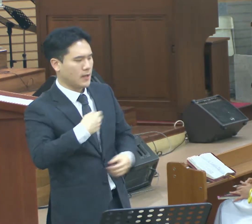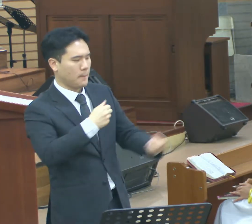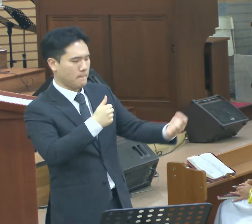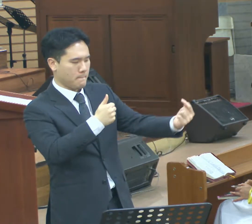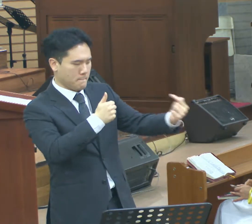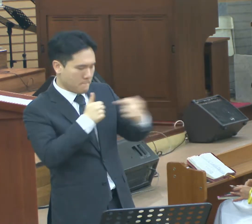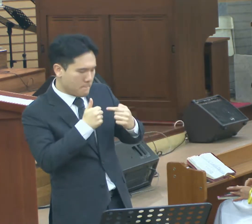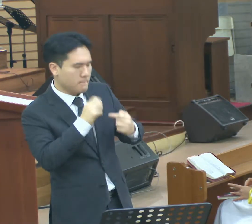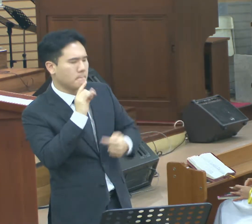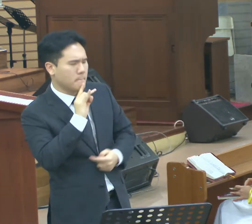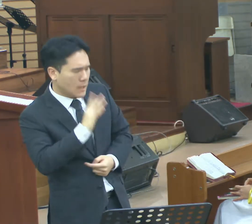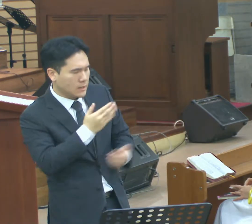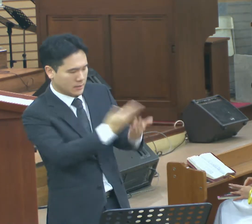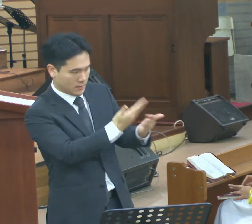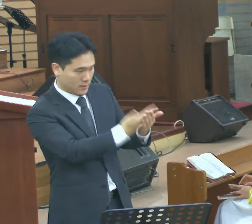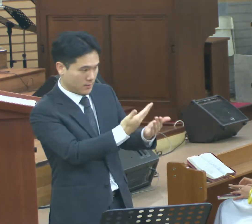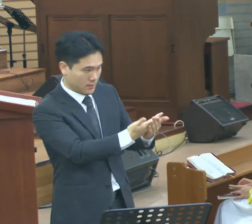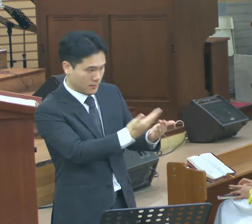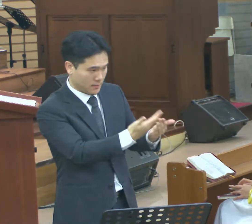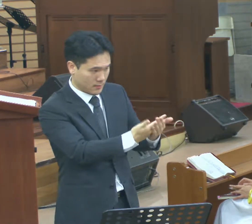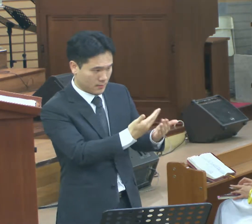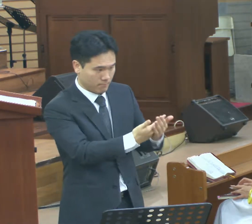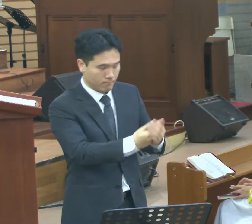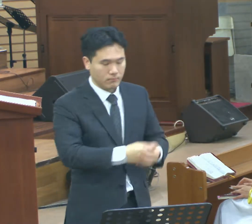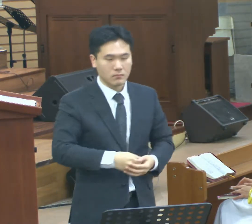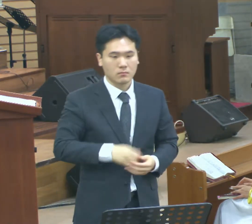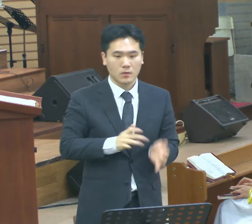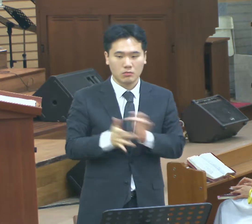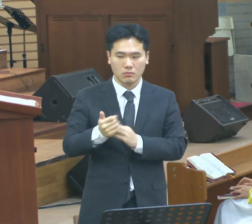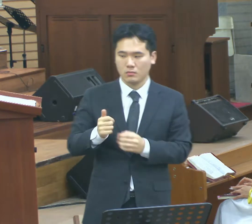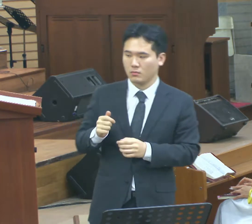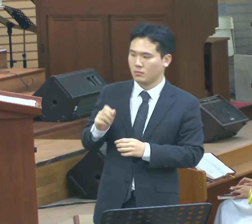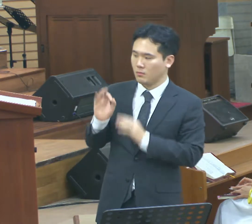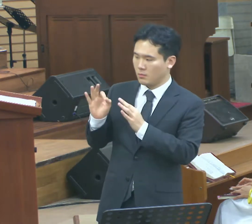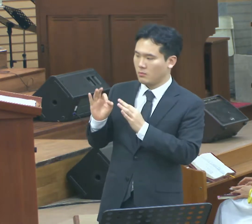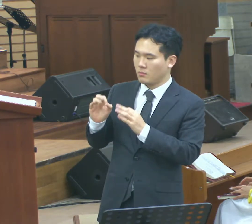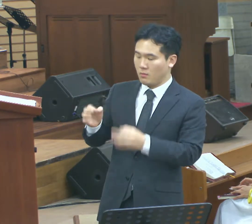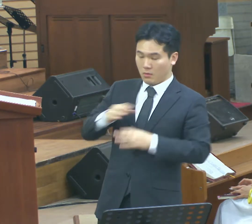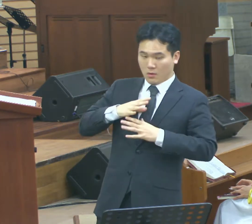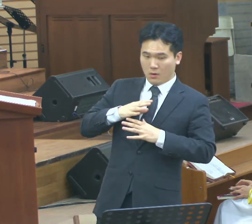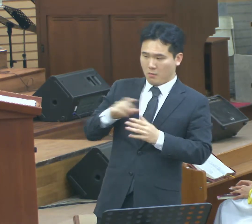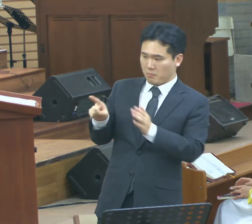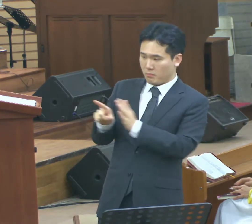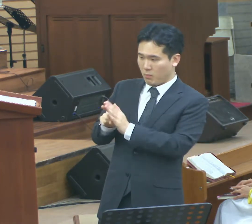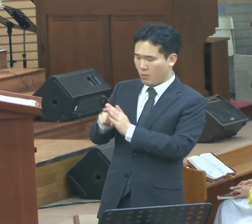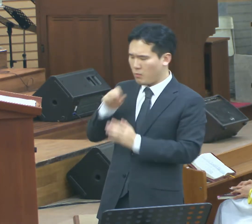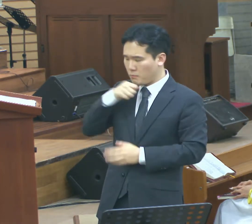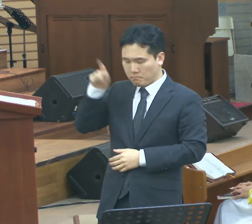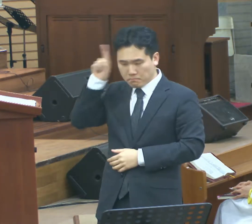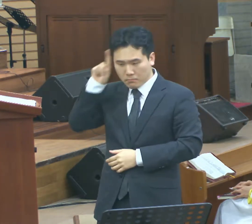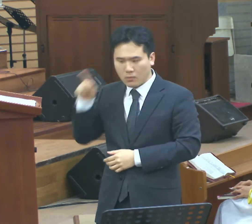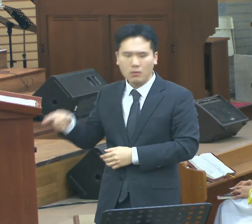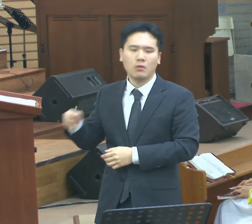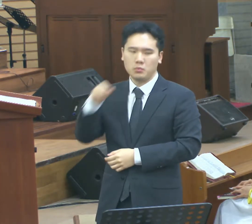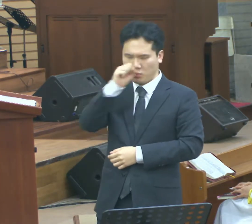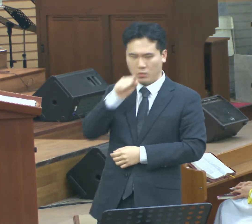예수님이 너무 놀라셨어요. 아직 병을 고친 게 아니에요. 가서 고치겠다는데 그냥 여기서만 해도 된다는